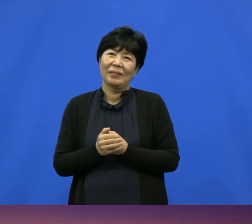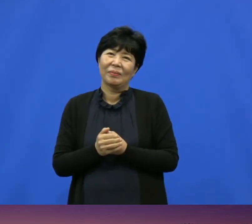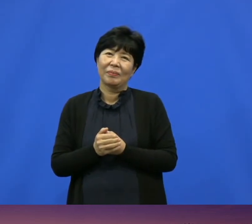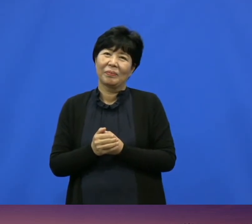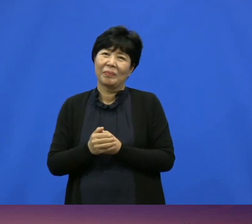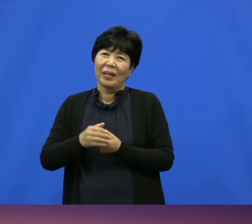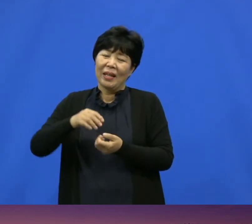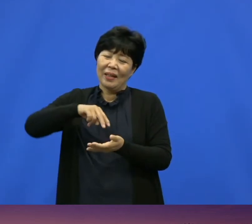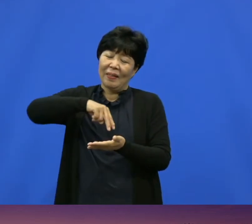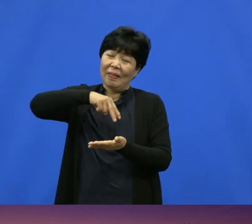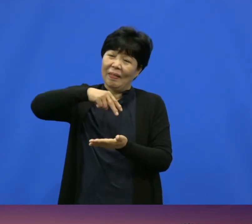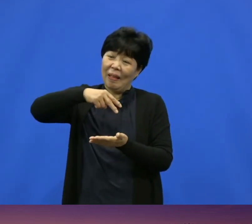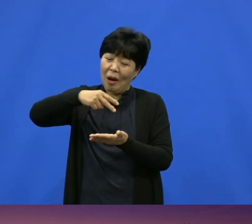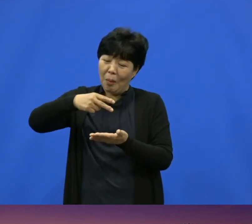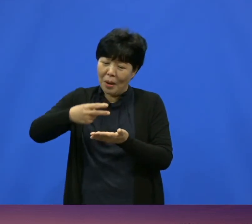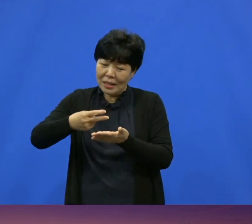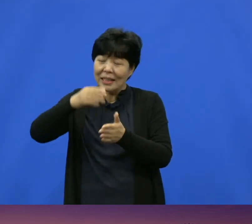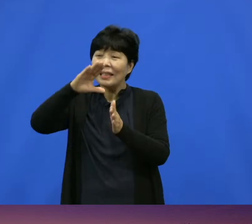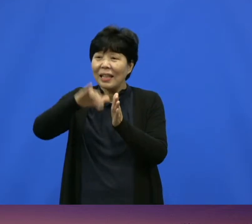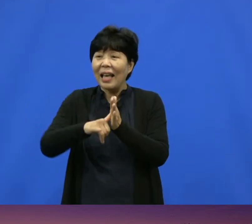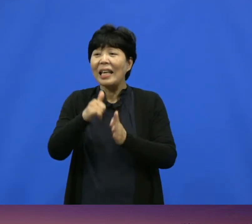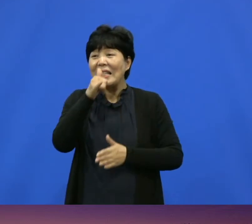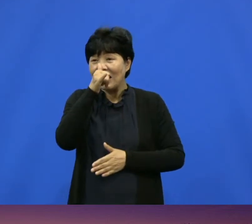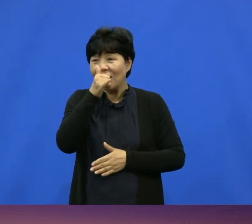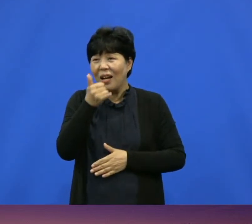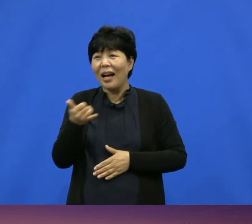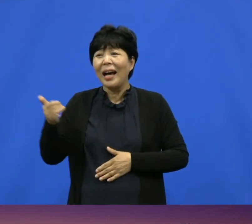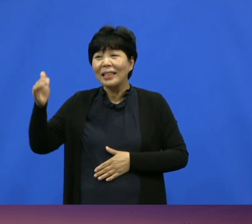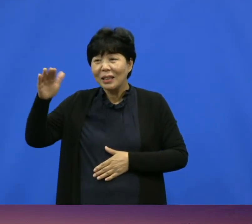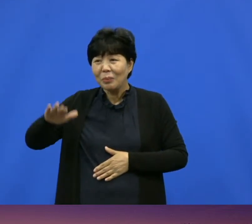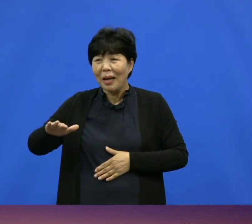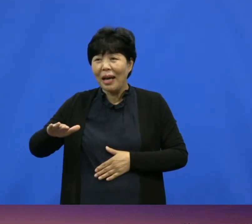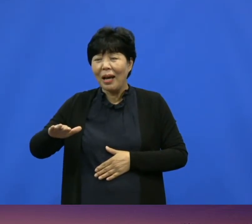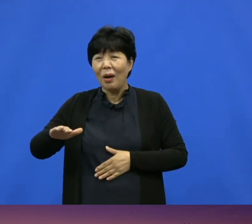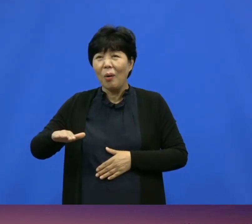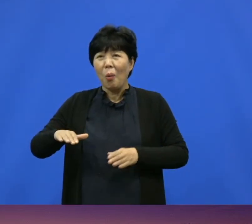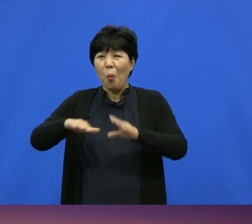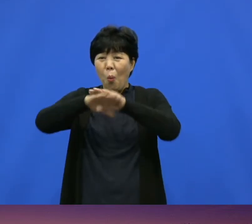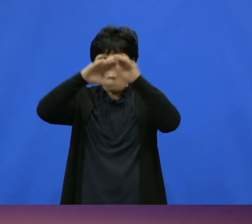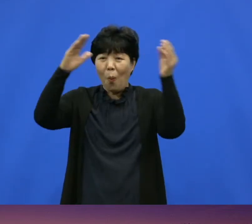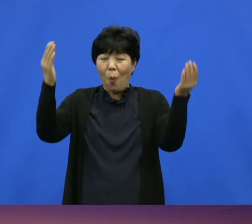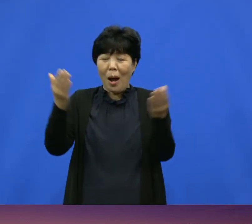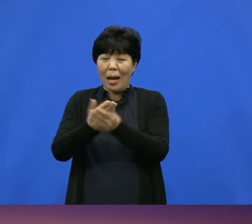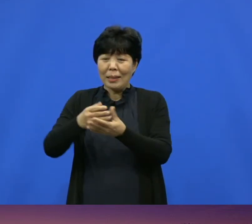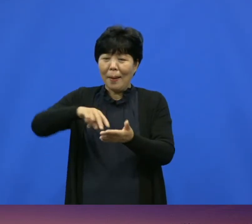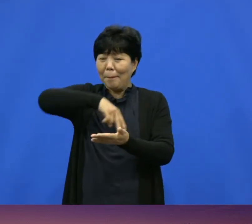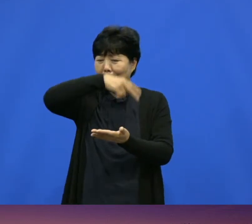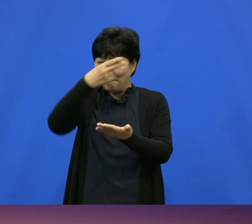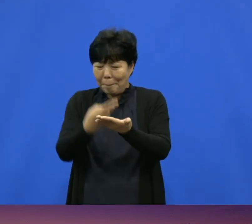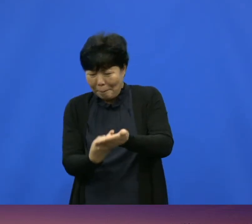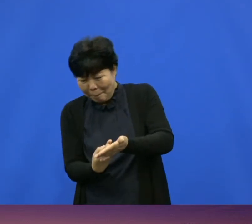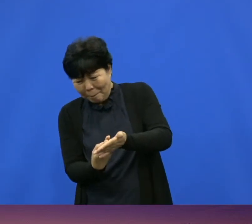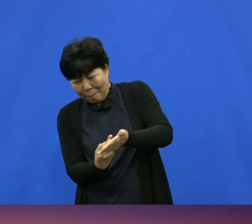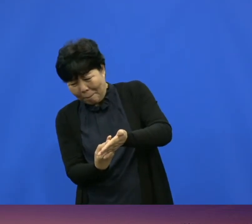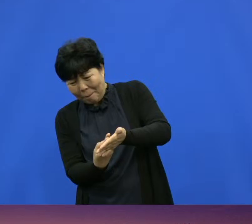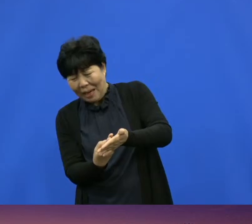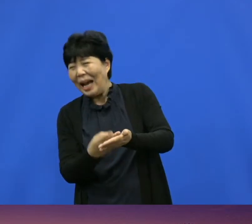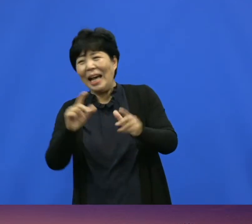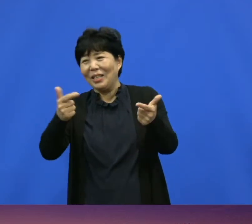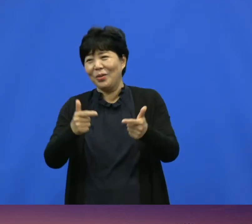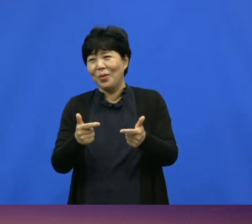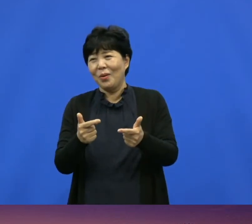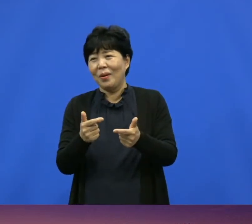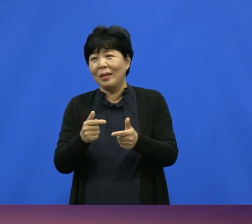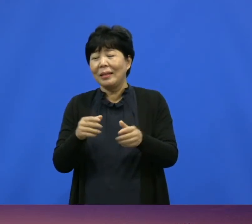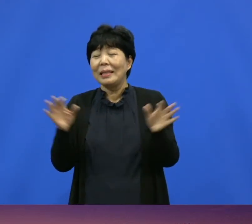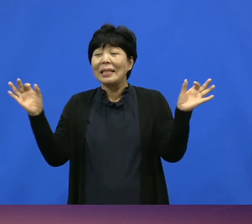근데 아주 엎드러지지 않는다는 거예요. 잠깐 넘어져요. 근데 다시 일어난다는 거예요. 여러분, 이건